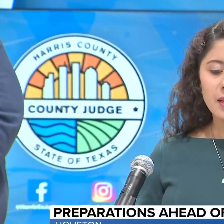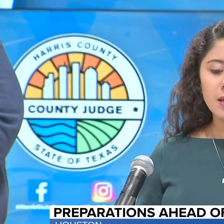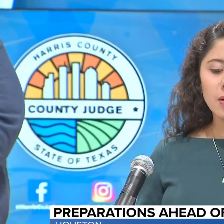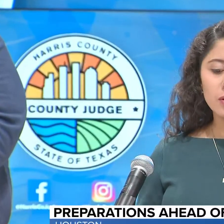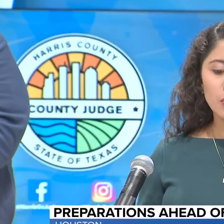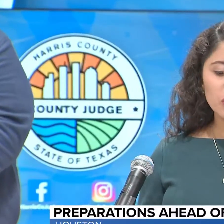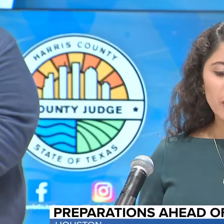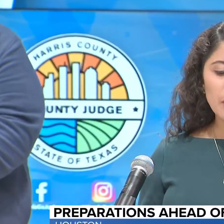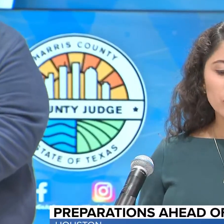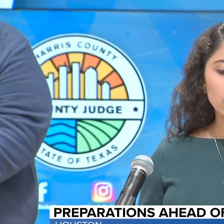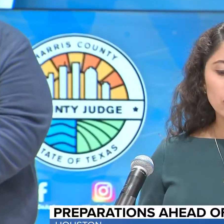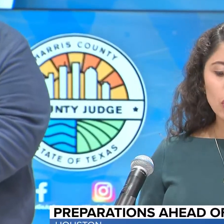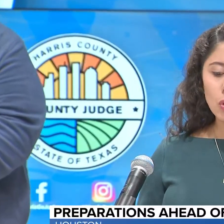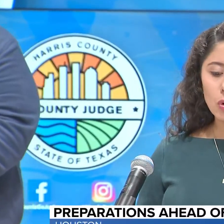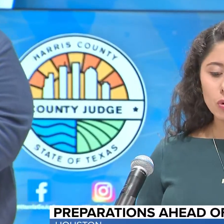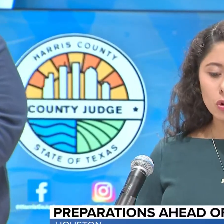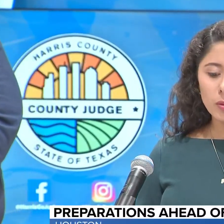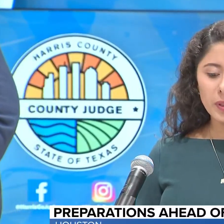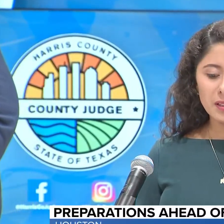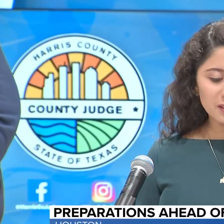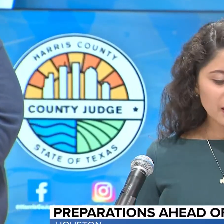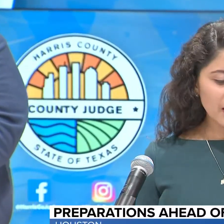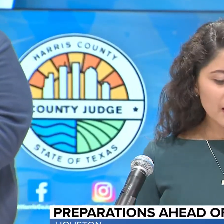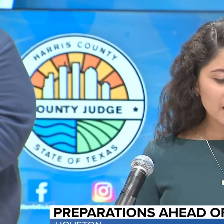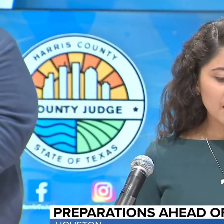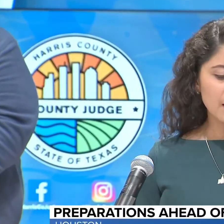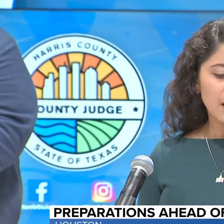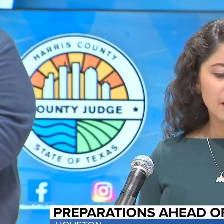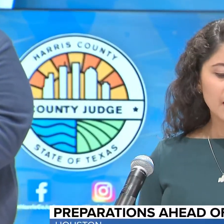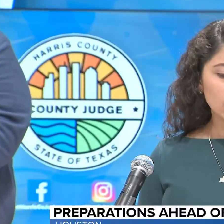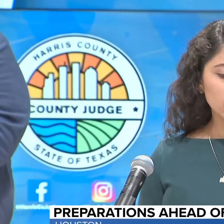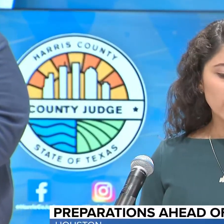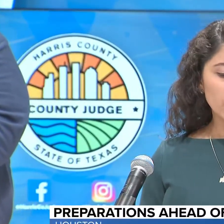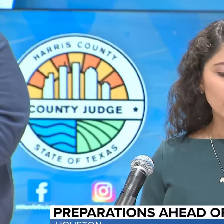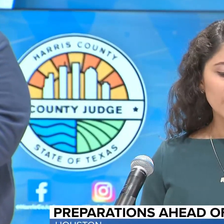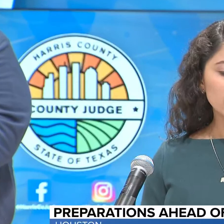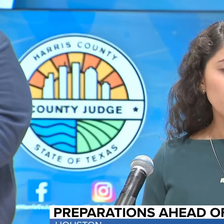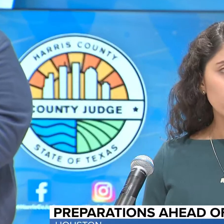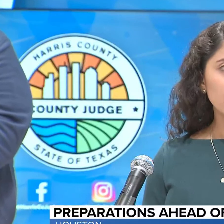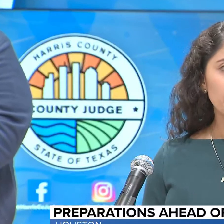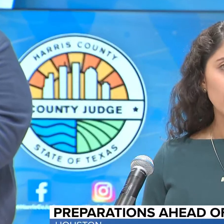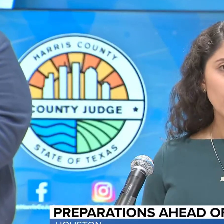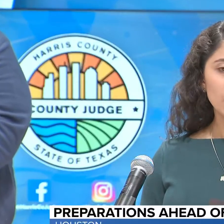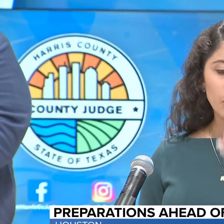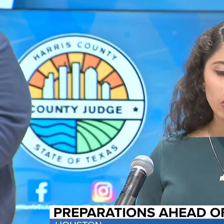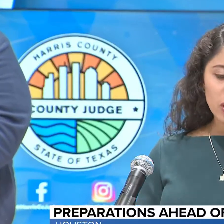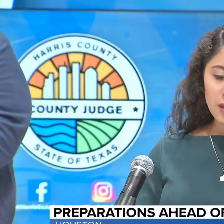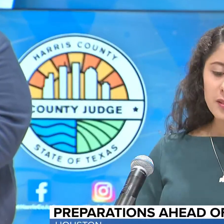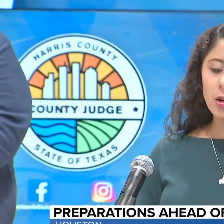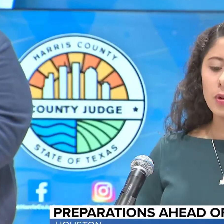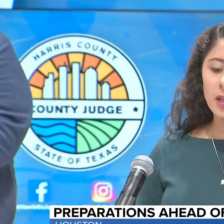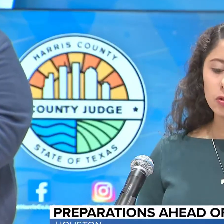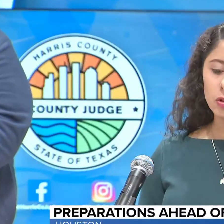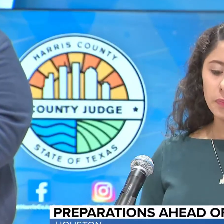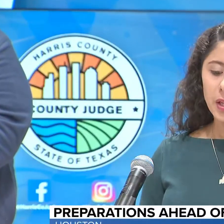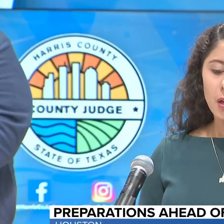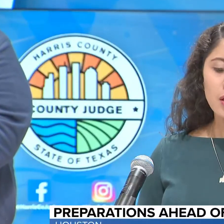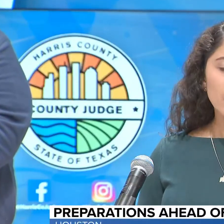Harris, y como sabemos, no se predice que hayan retos en cuanto al transporte, pero igual es bueno tener esa comunicación.